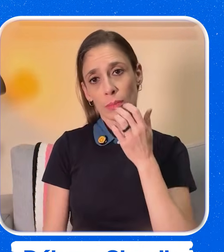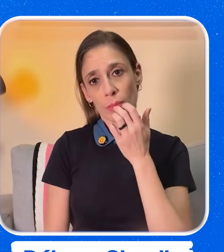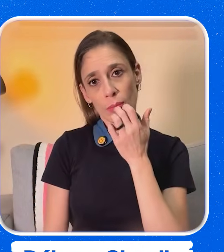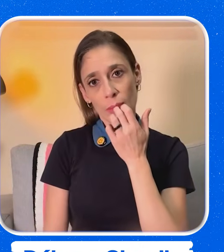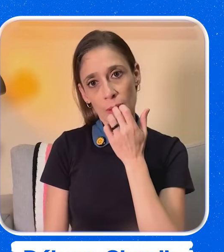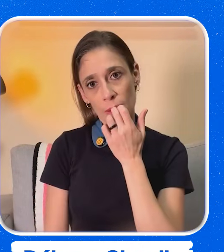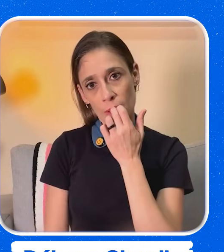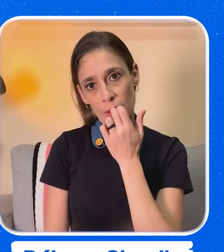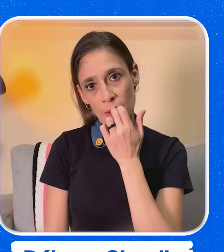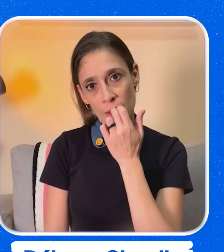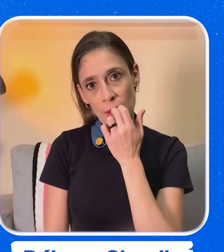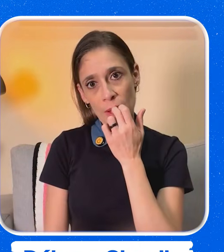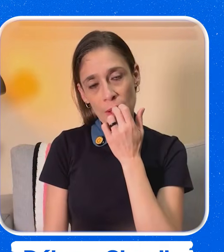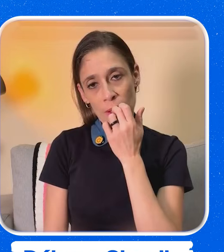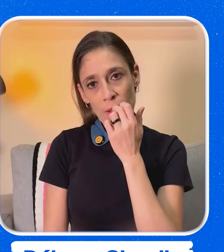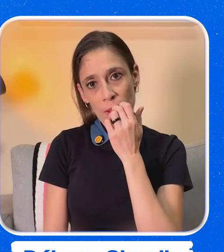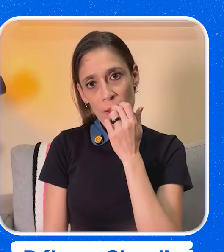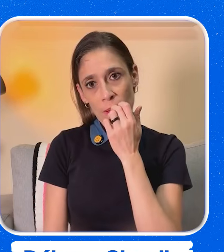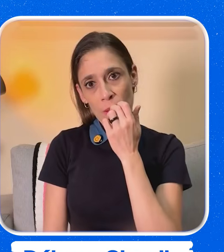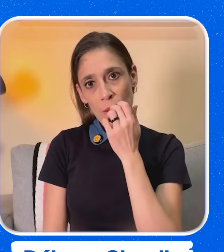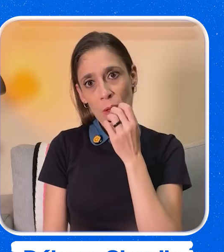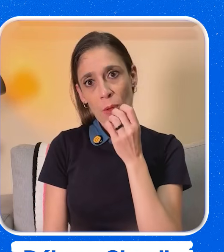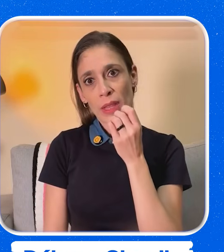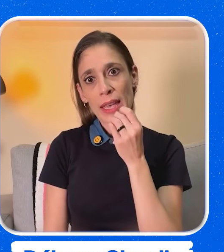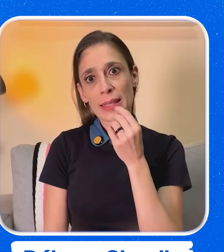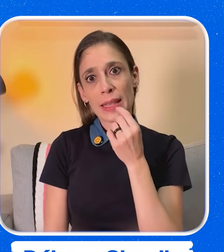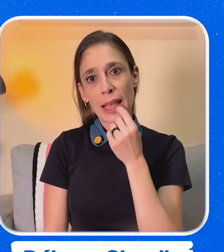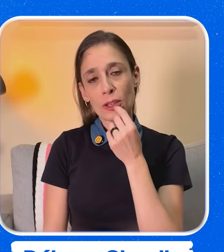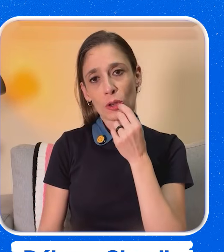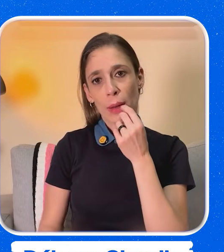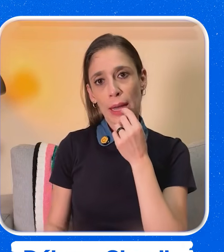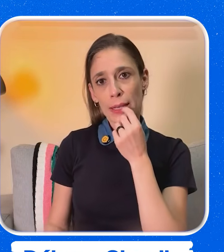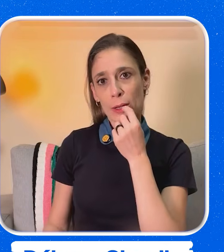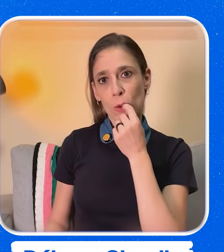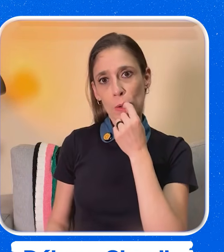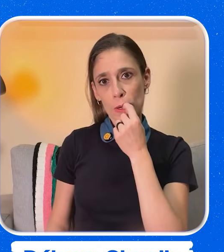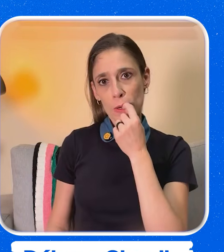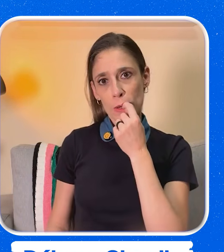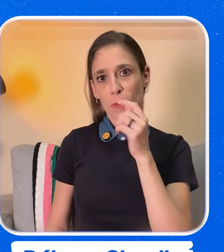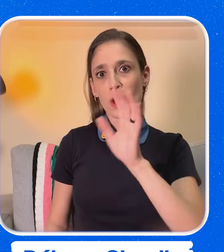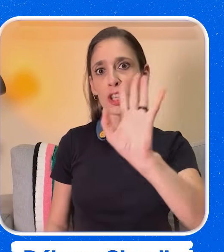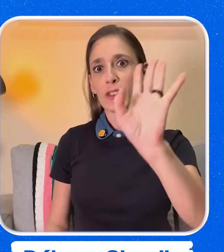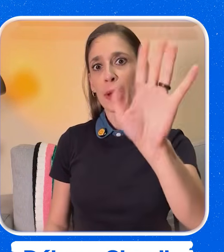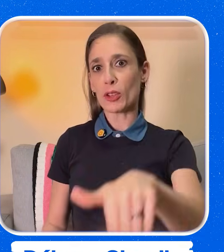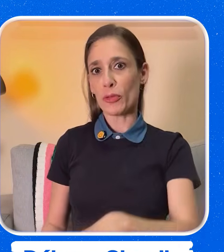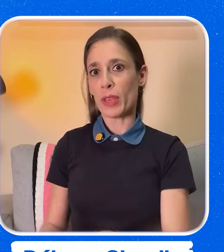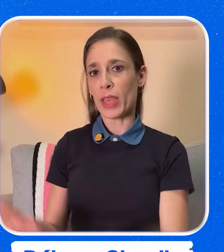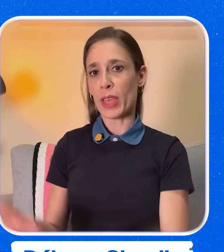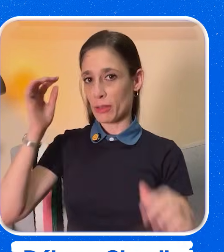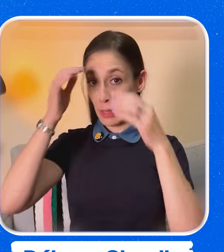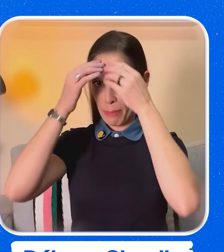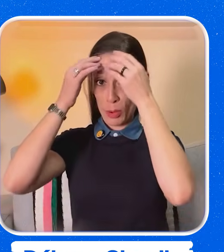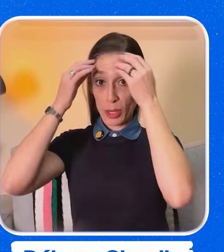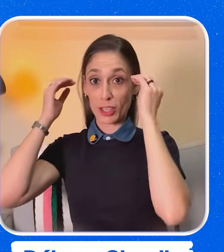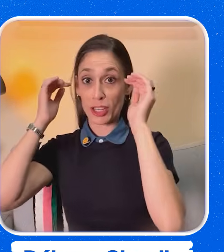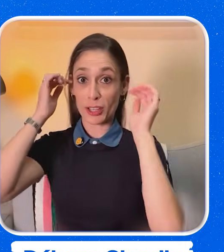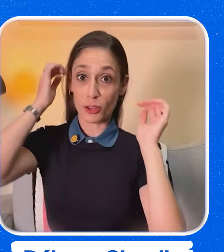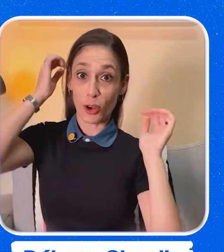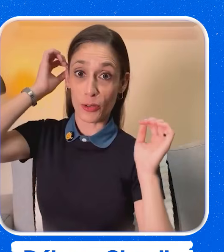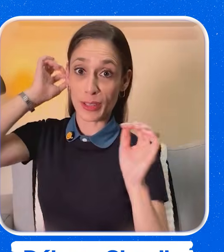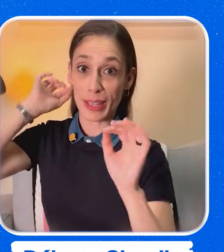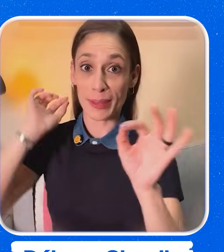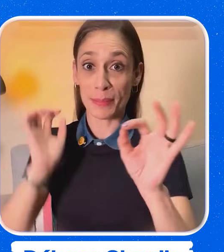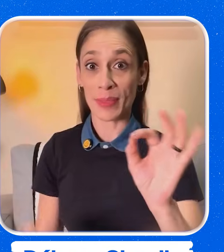vou conseguir fazer, mas eu vou fazer. Não tem acesso mais ao curso? Bom, nós vamos resolver isso, depois a